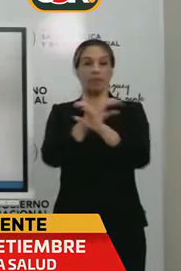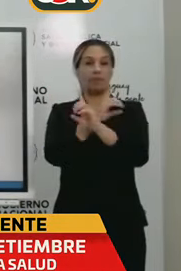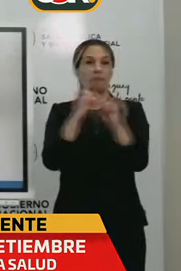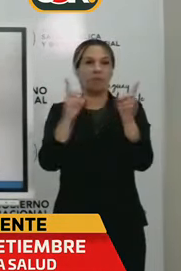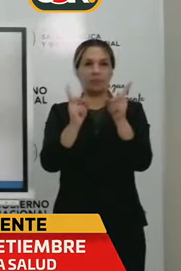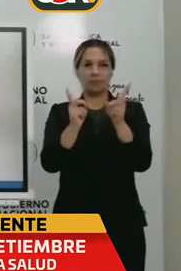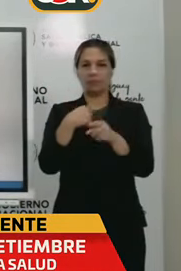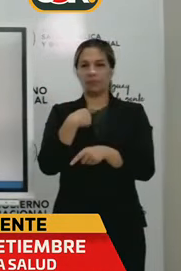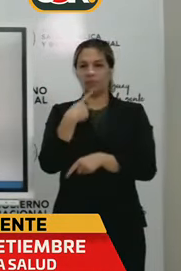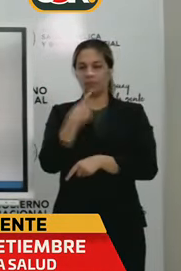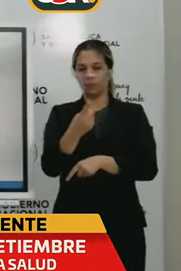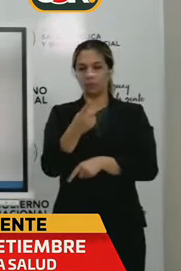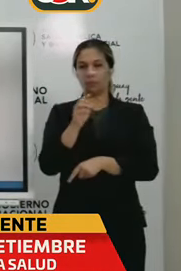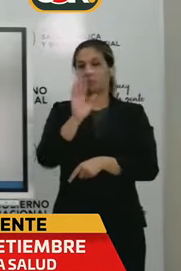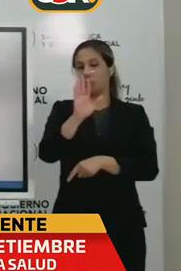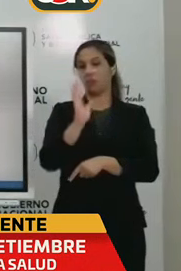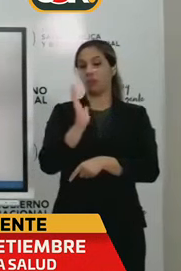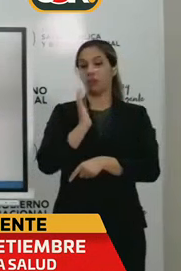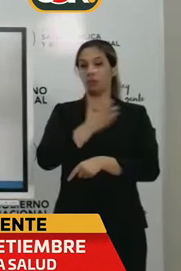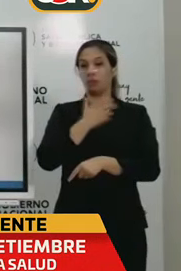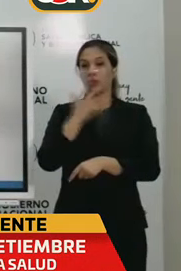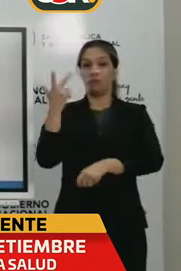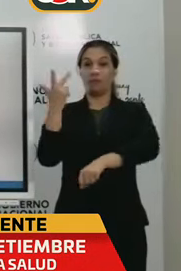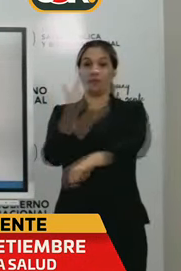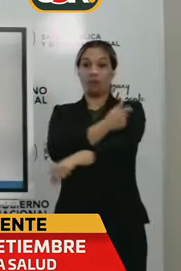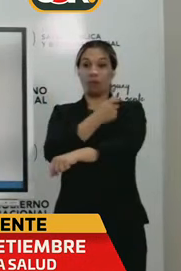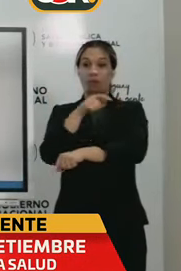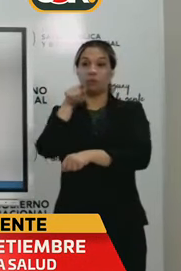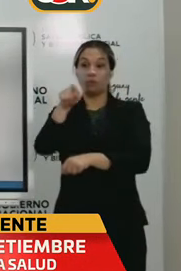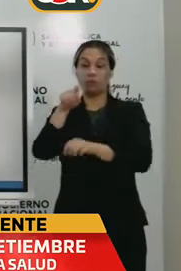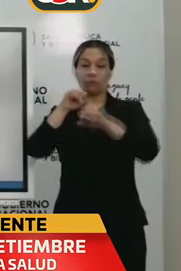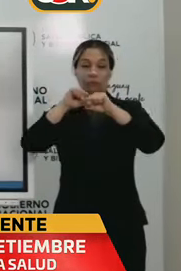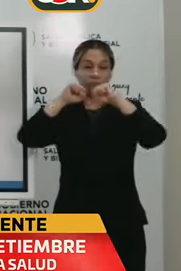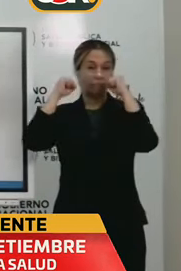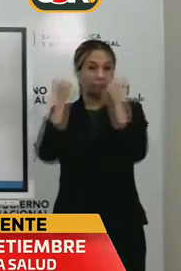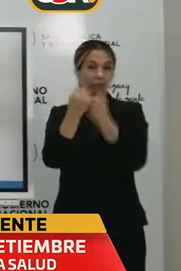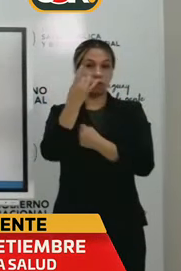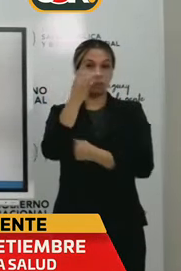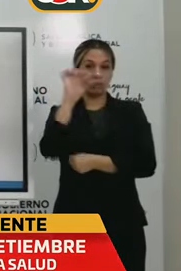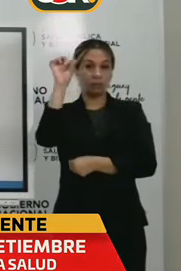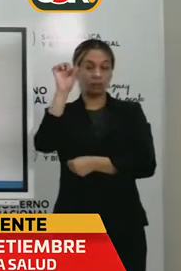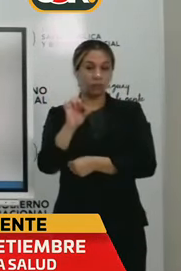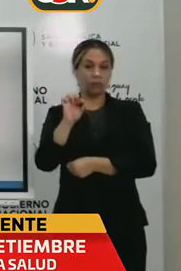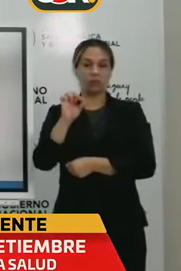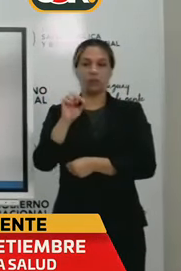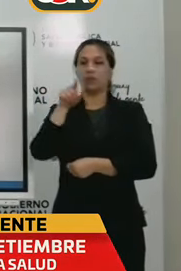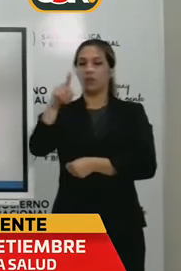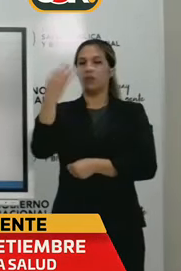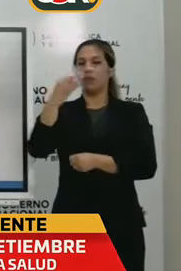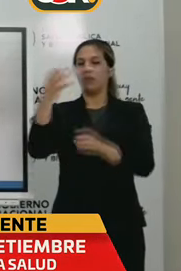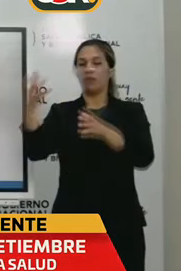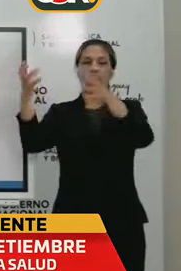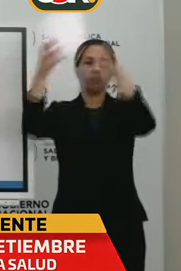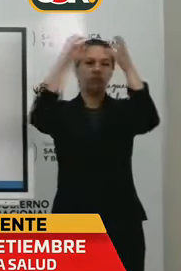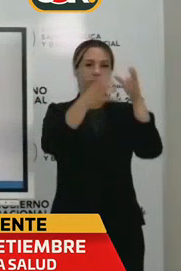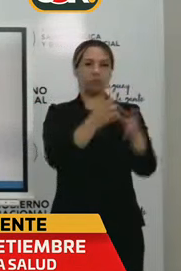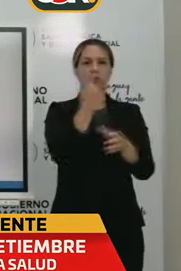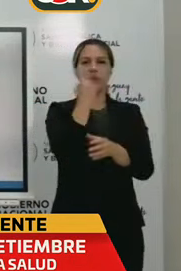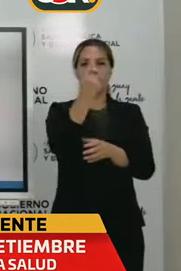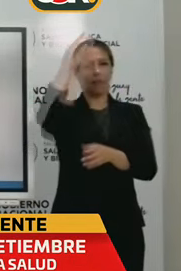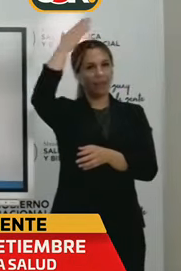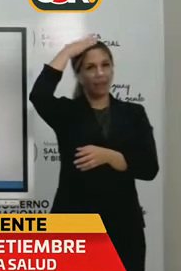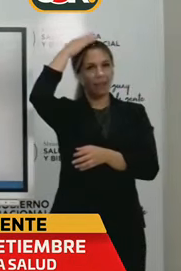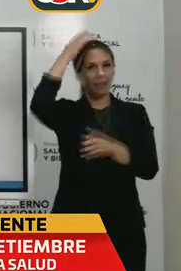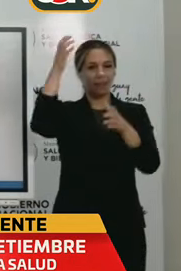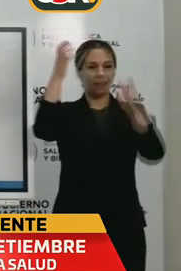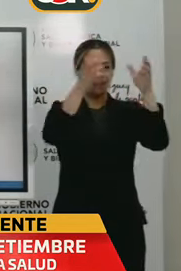nosotros apuntamos a las vacunas que tienen congelamiento, van a tener que estar centralizadas en algunos puntos del país. El